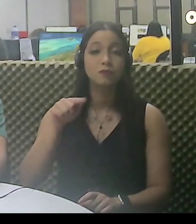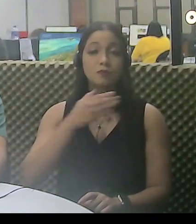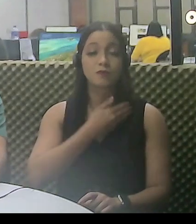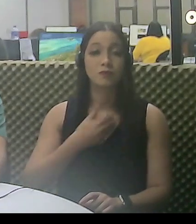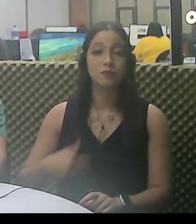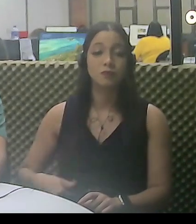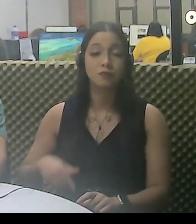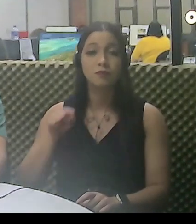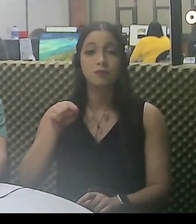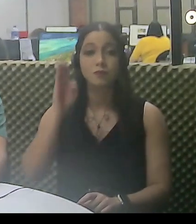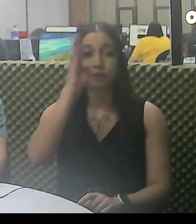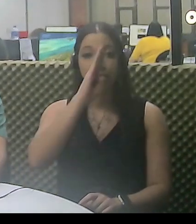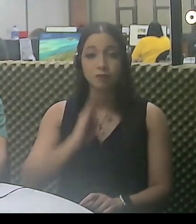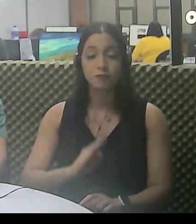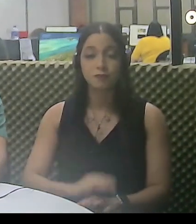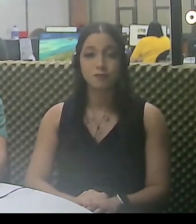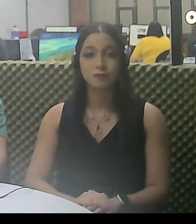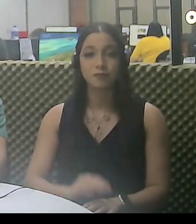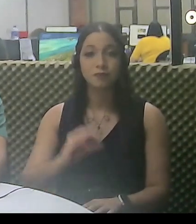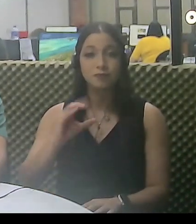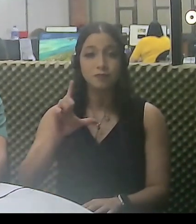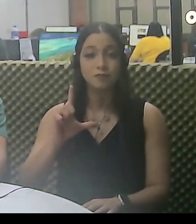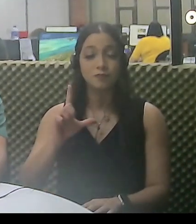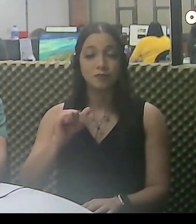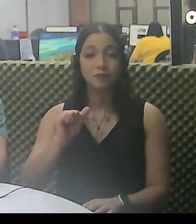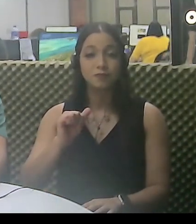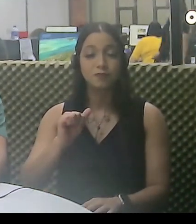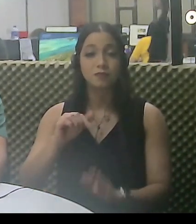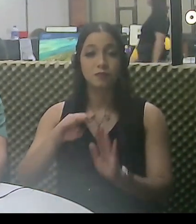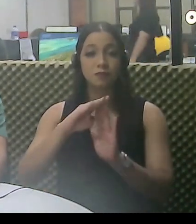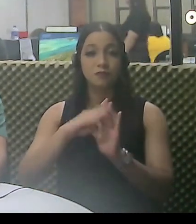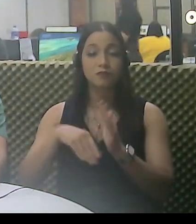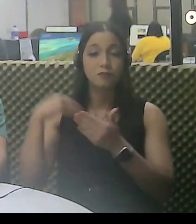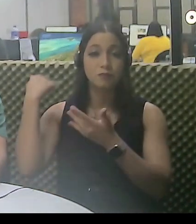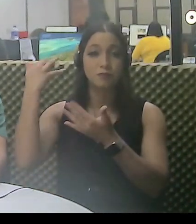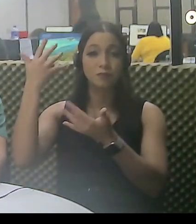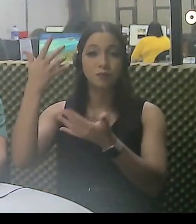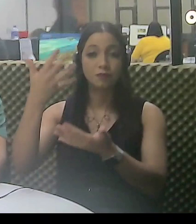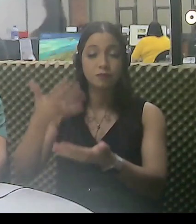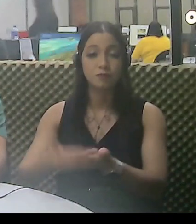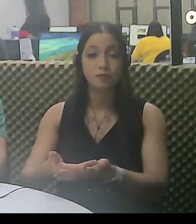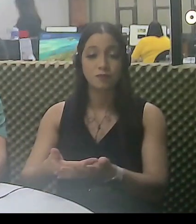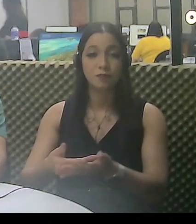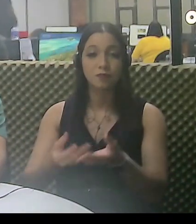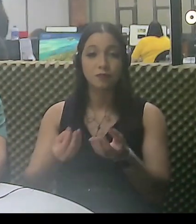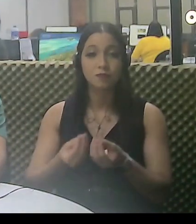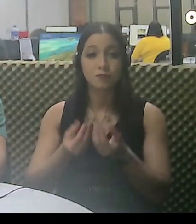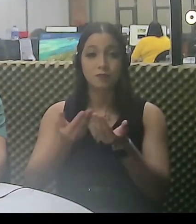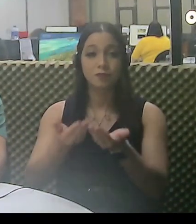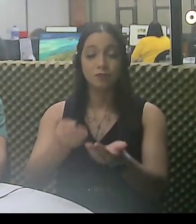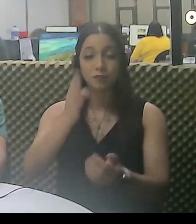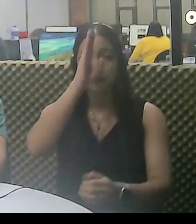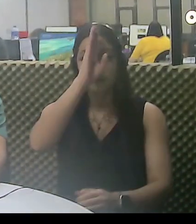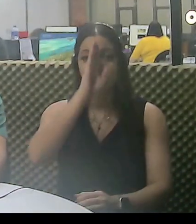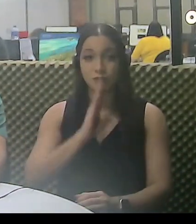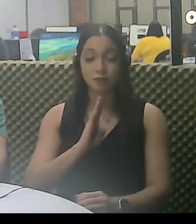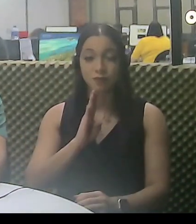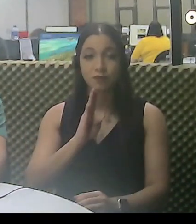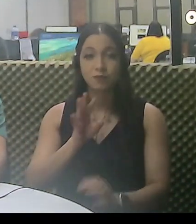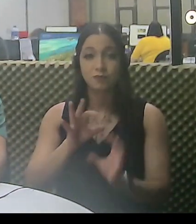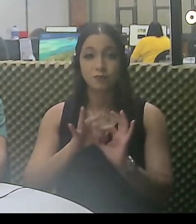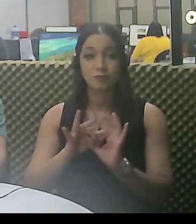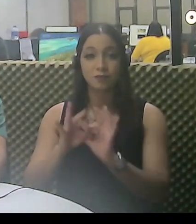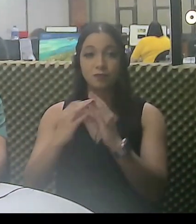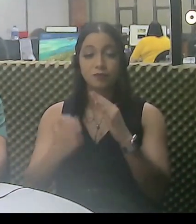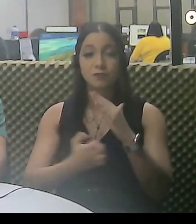uberlândia.mg.gov.br a classificação será feita por ordem cronológica a previsão é entregar gratuitamente em parceria